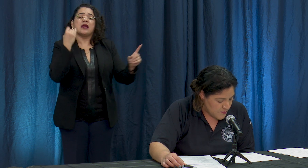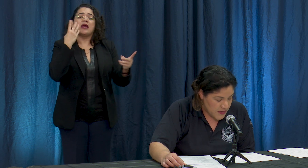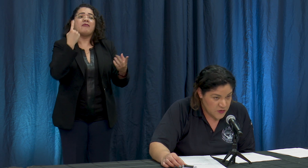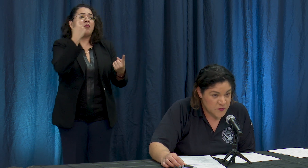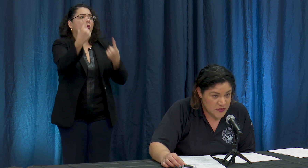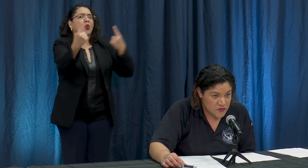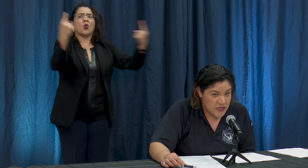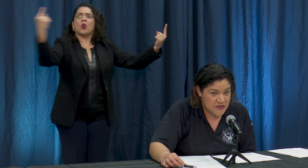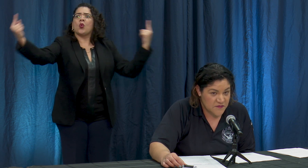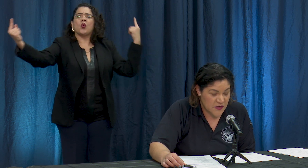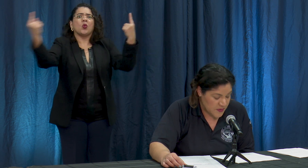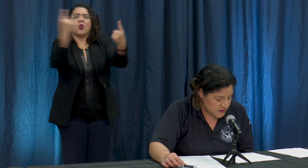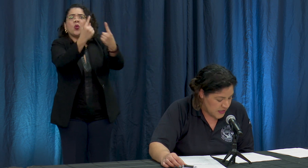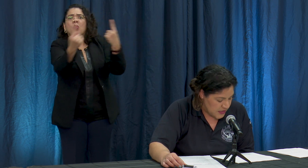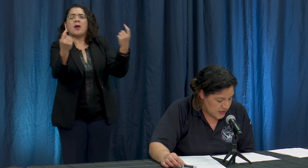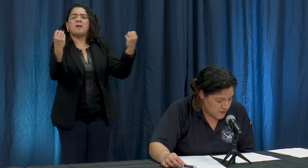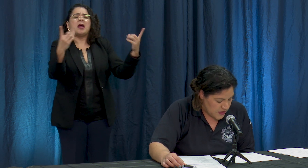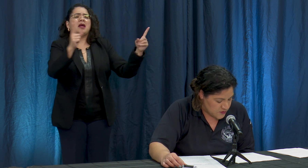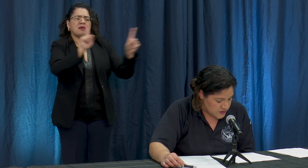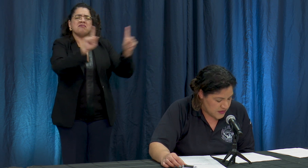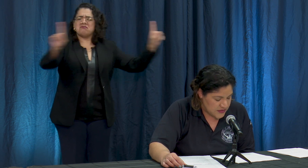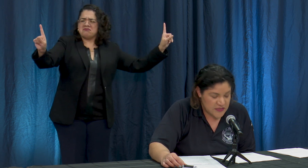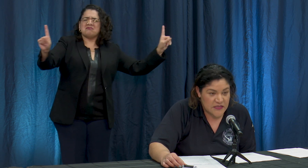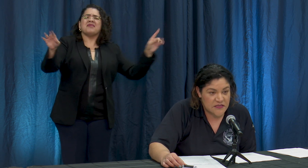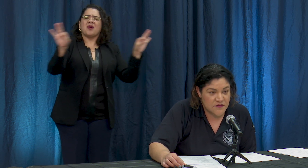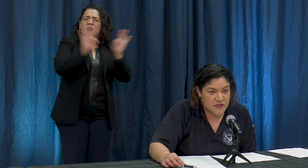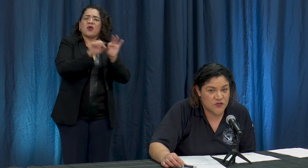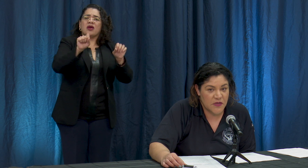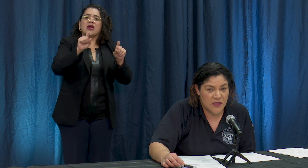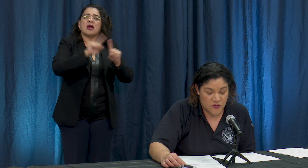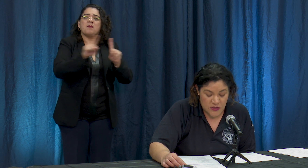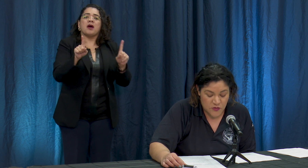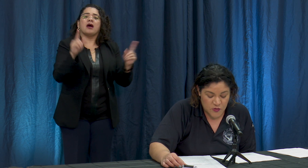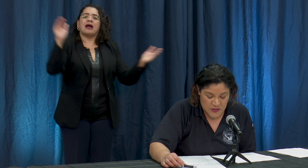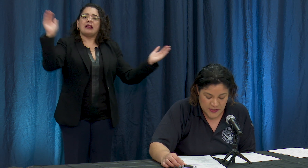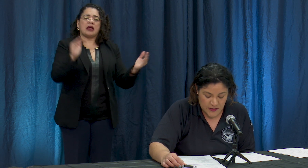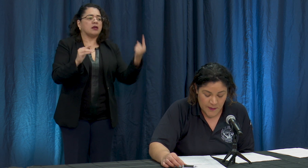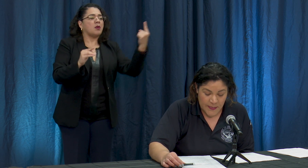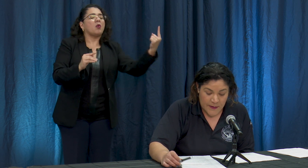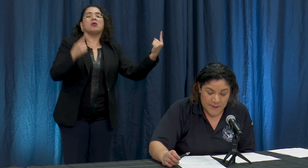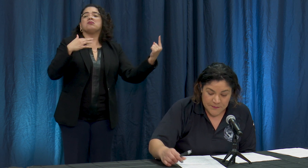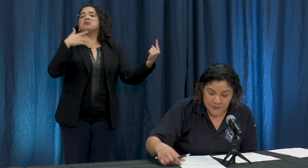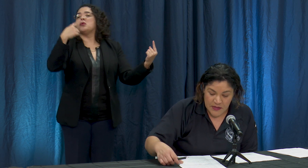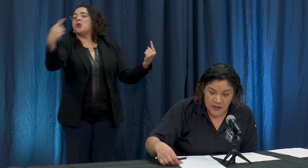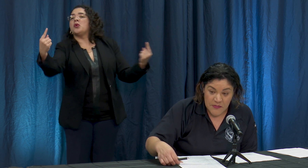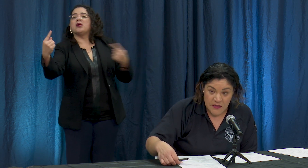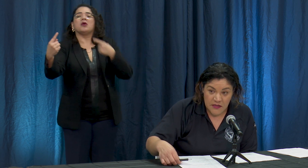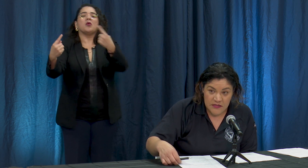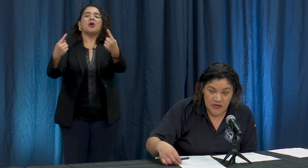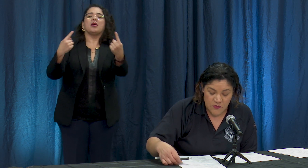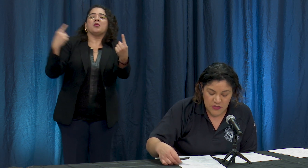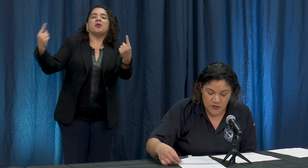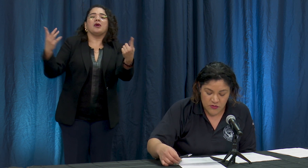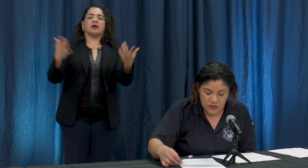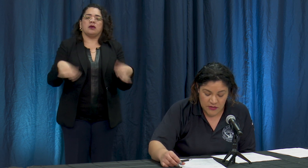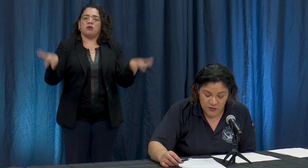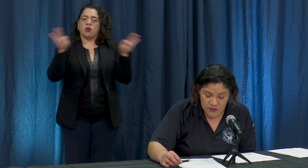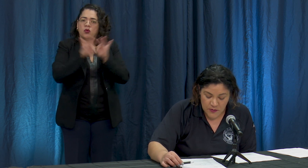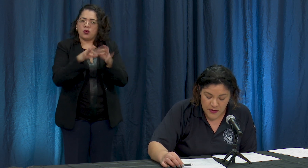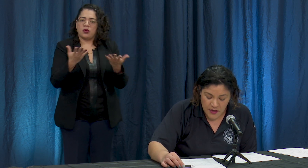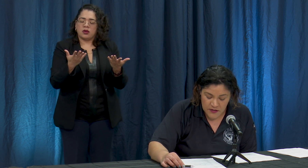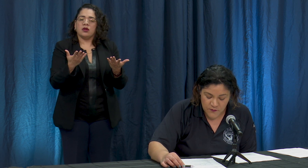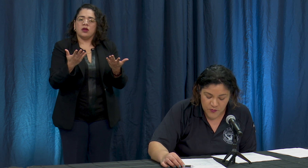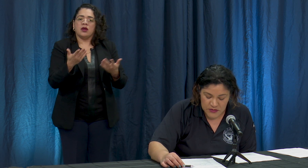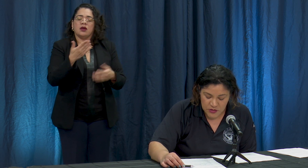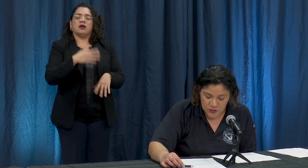infectarse, menos personas enfermas y menos necesitan servicios médicos en un hospital. También quisiéramos dar unos